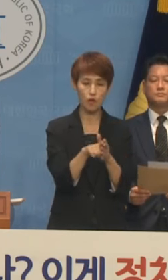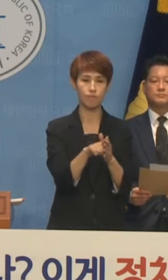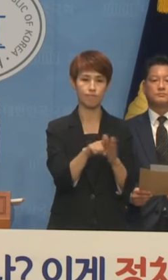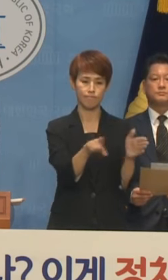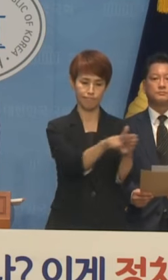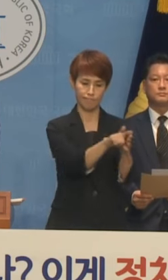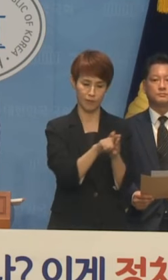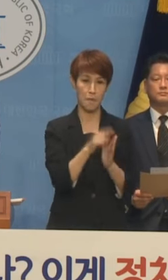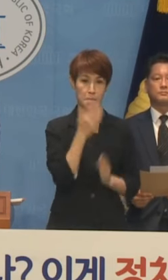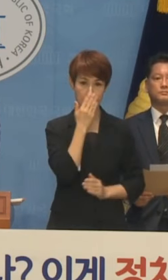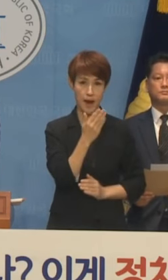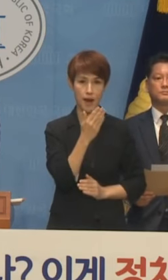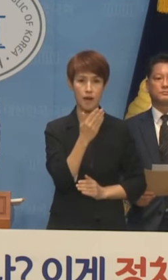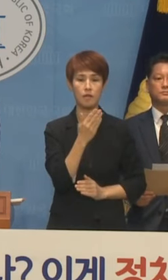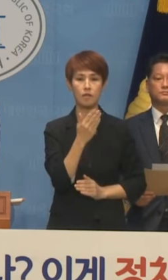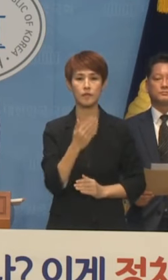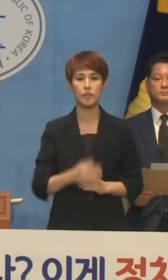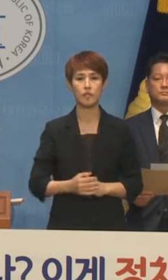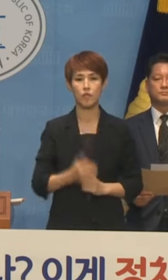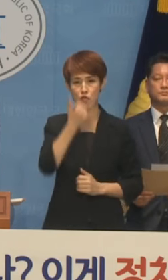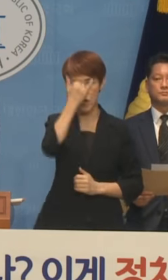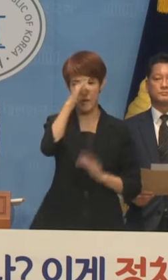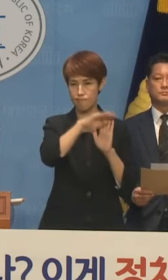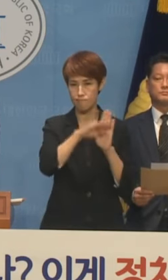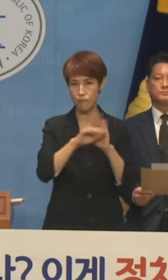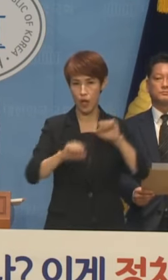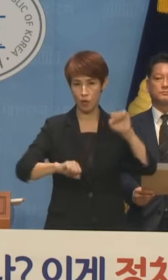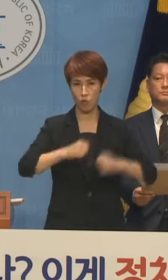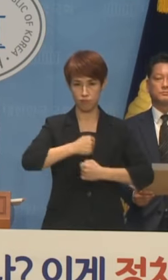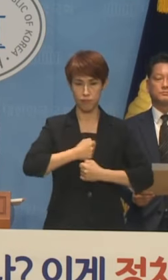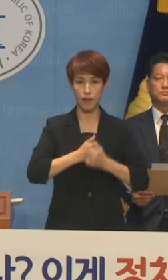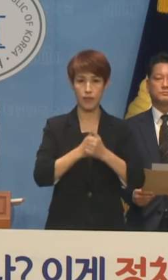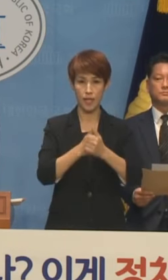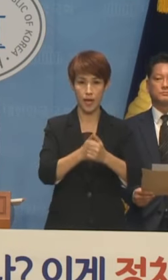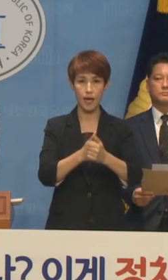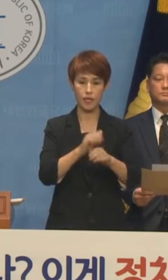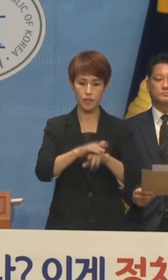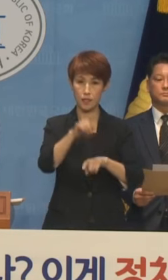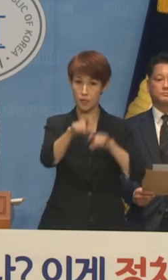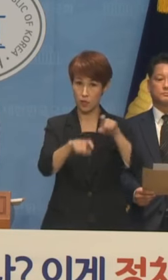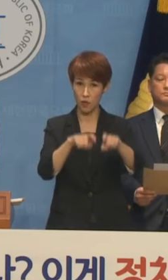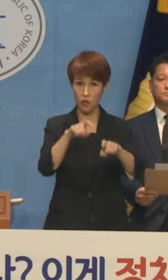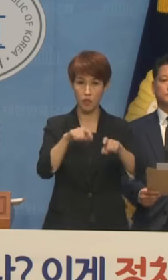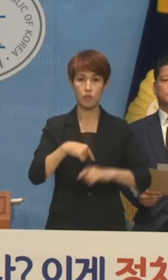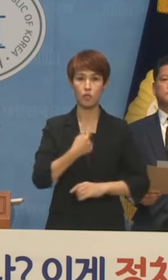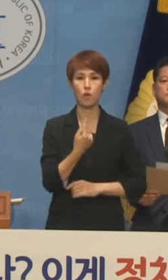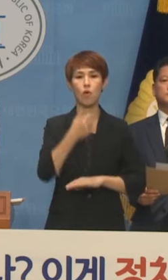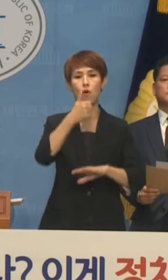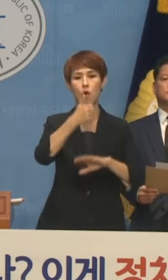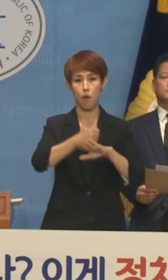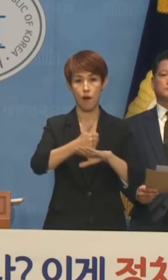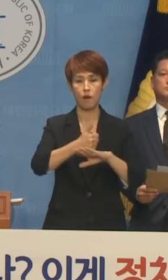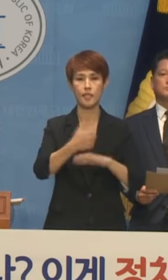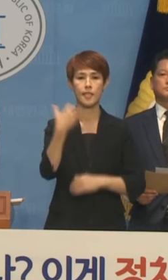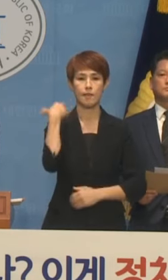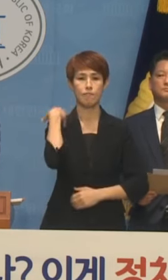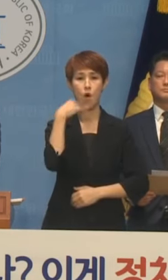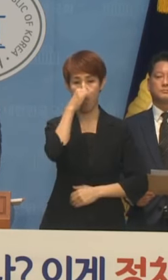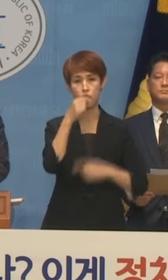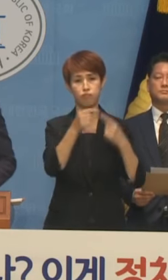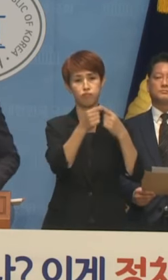수 있도록 다음의 윤리 기준과 행동 준칙에 따라 실천하고 스스로 그 결과에 대하여 책임을 진다.